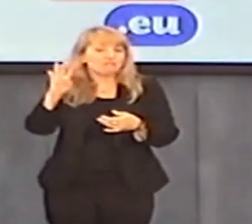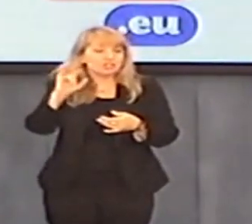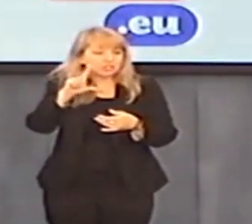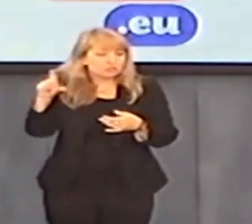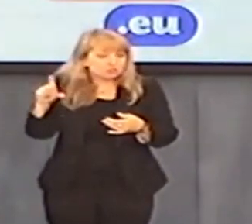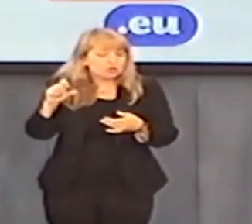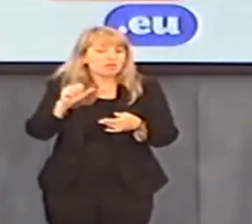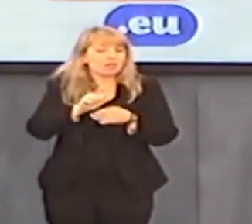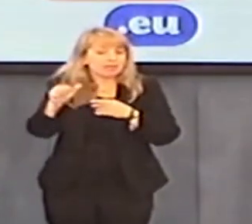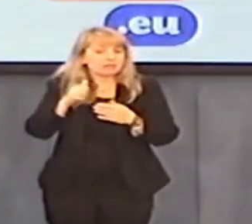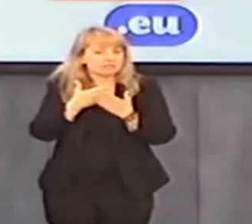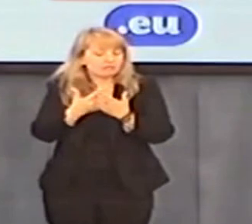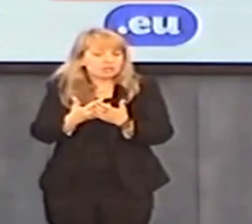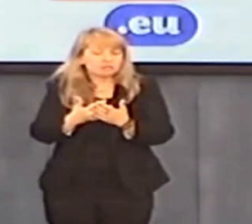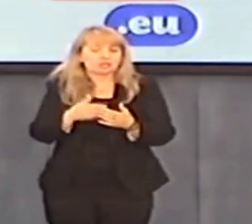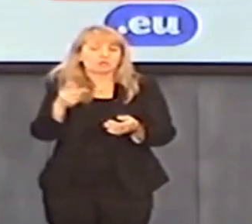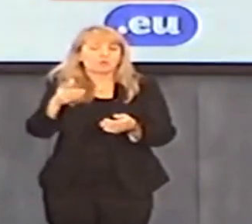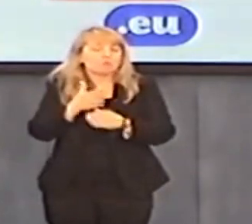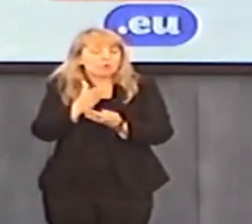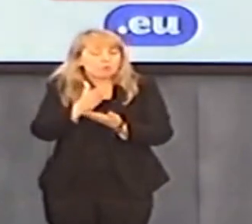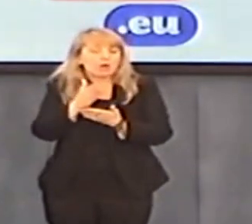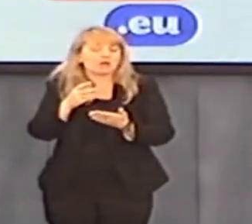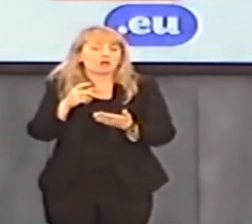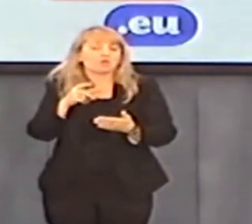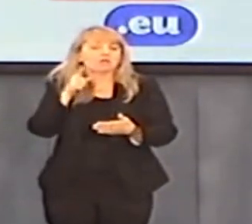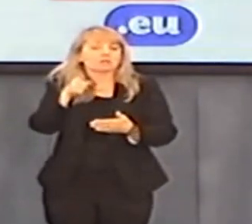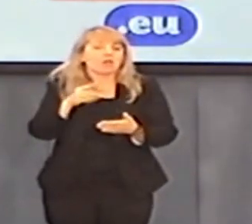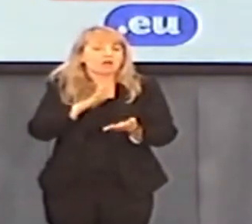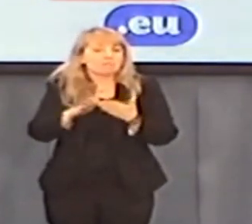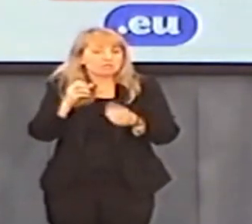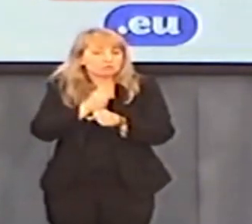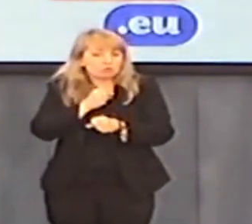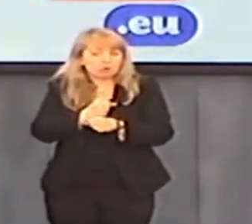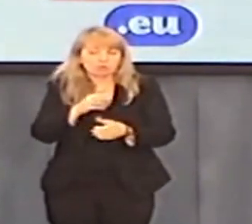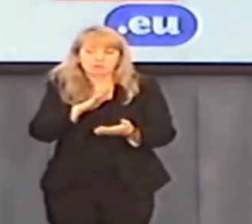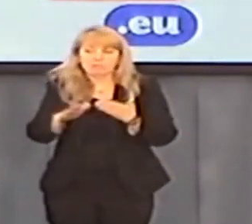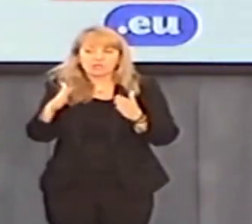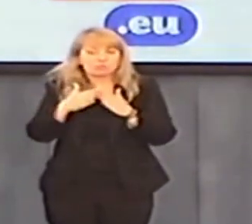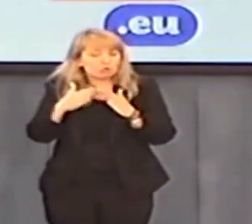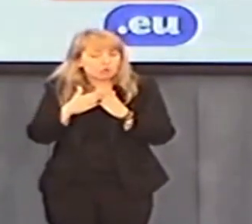pomagała osobom bezdomnym, bezrobotnym, którzy się znaleźli